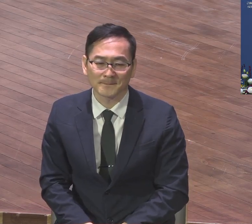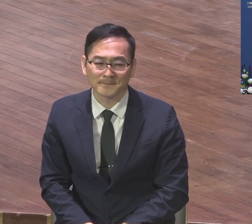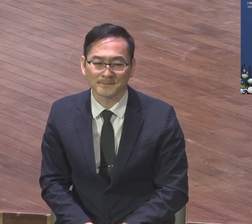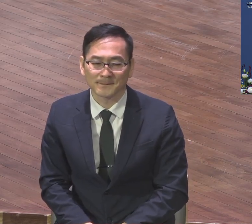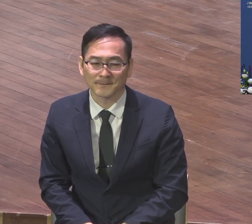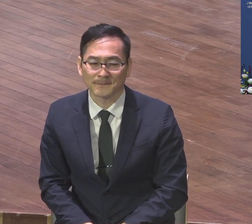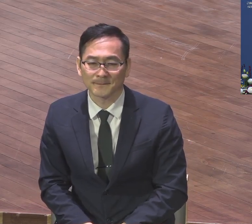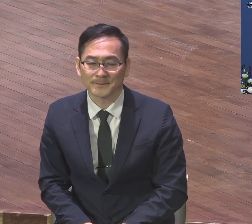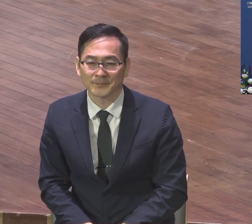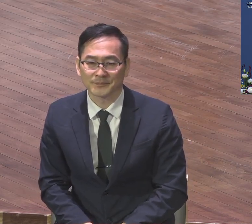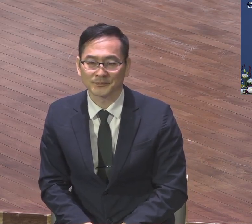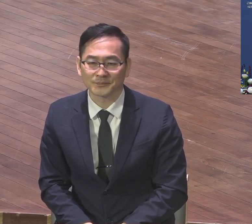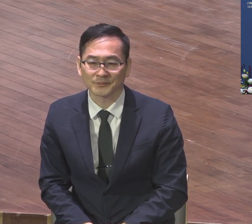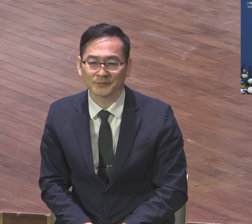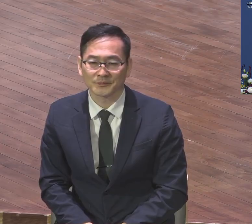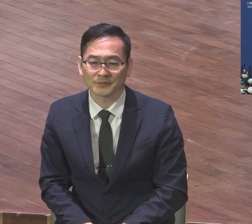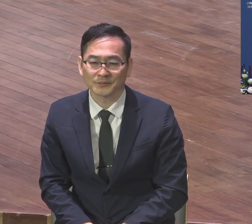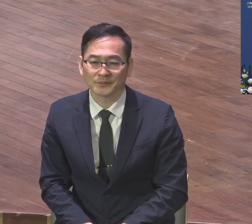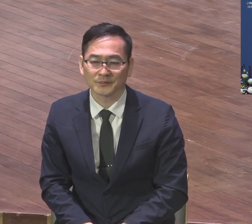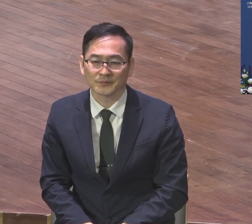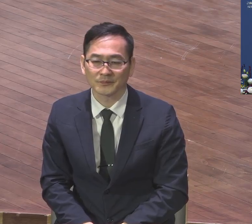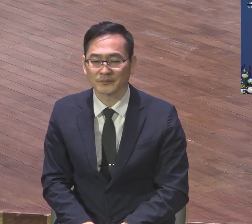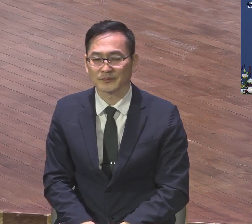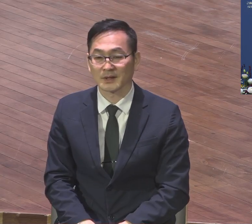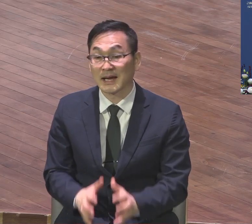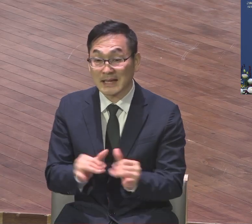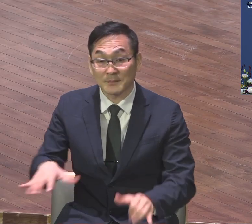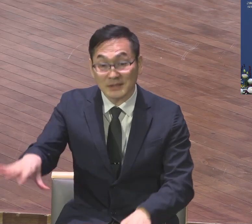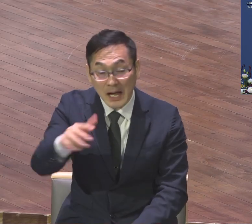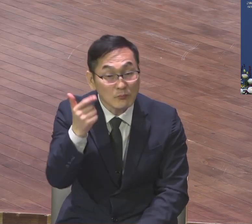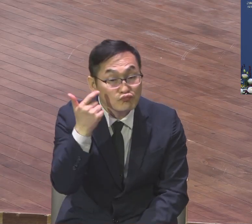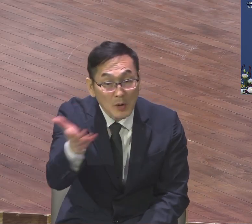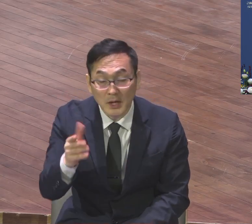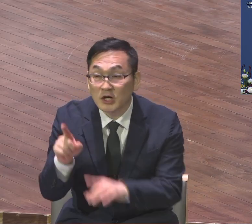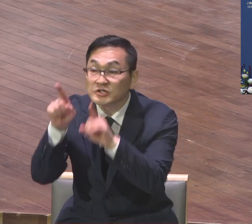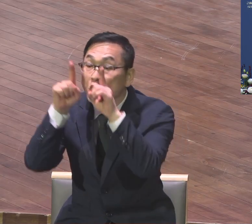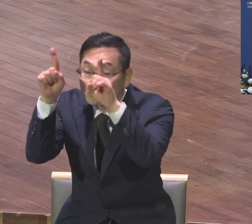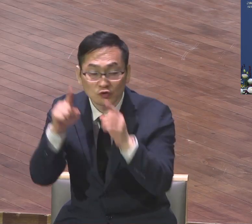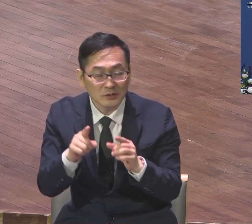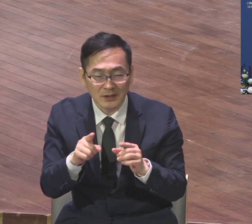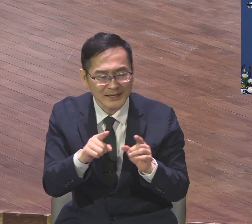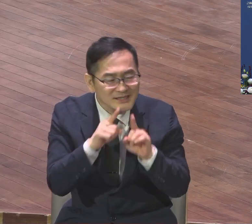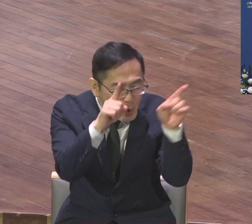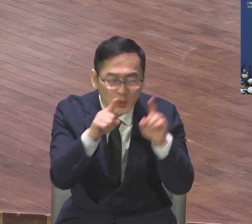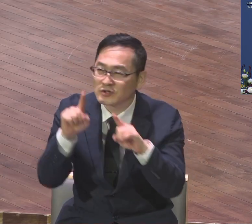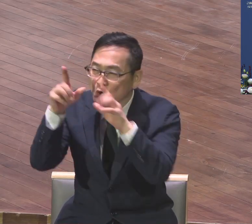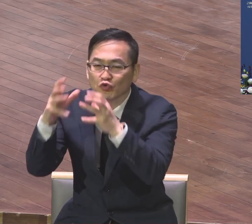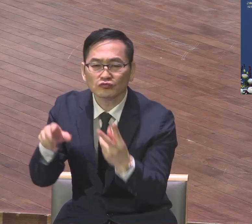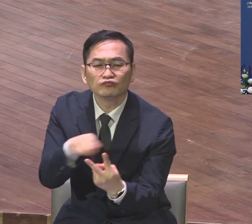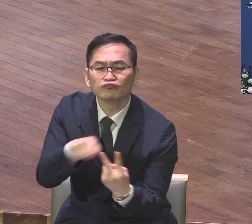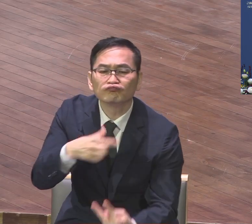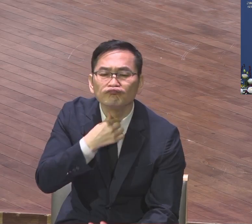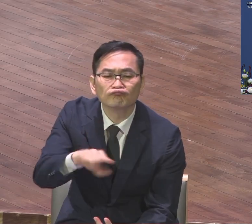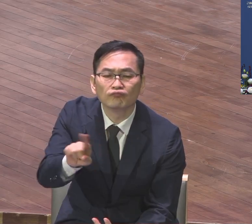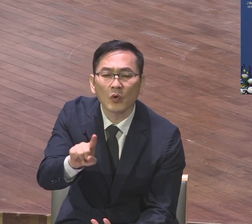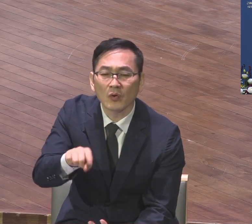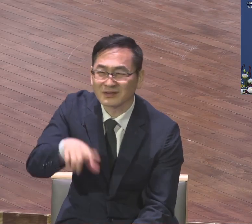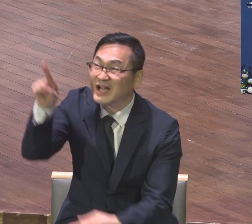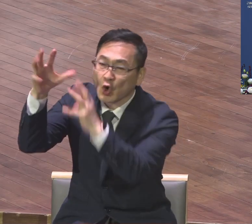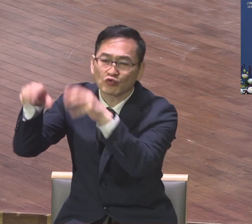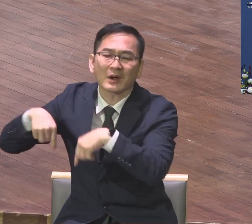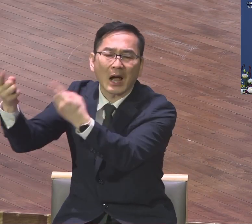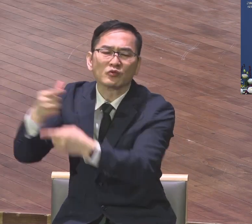사람들에게 물어보면요, 다 그래요. 나 천국 가고 싶다. 지옥 천국 있으면 내가 천국 가고 싶다. 그런데 방법을